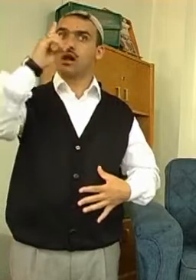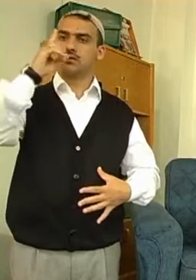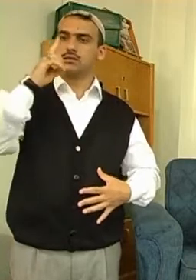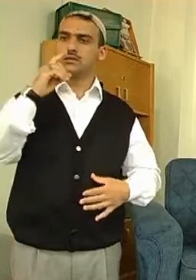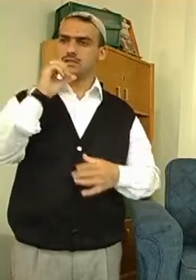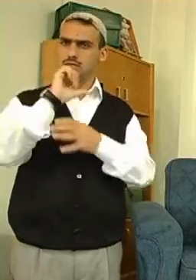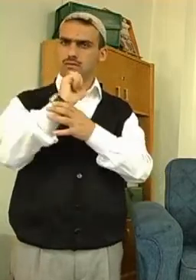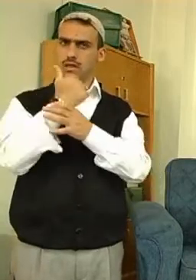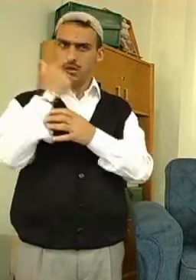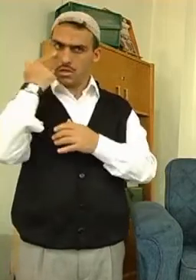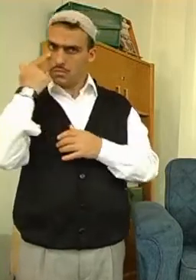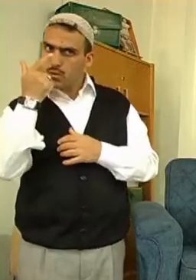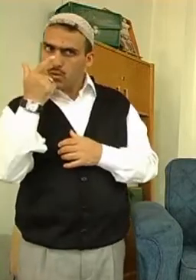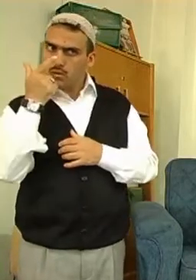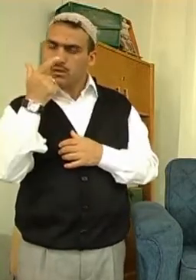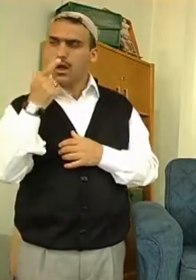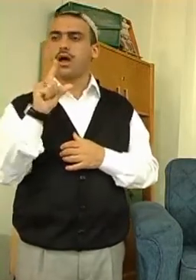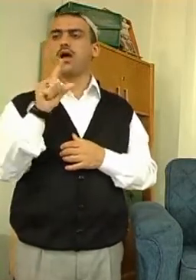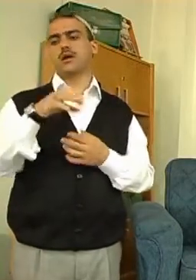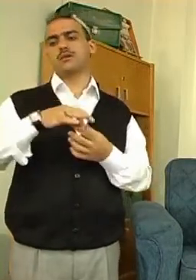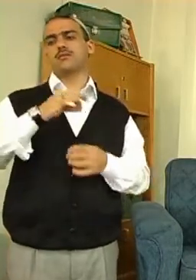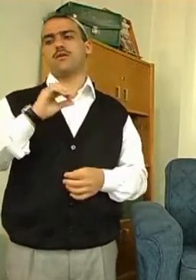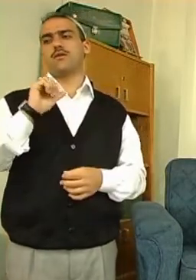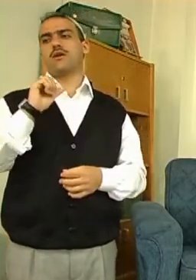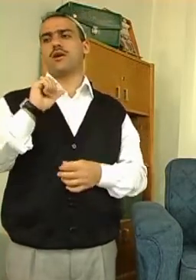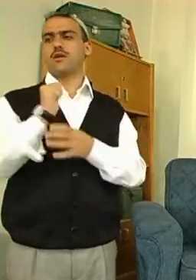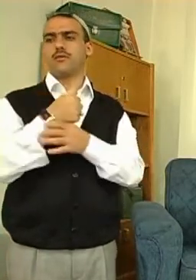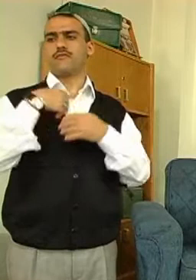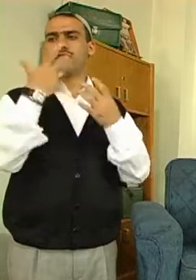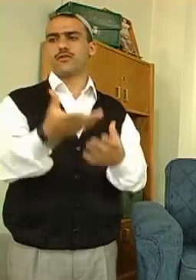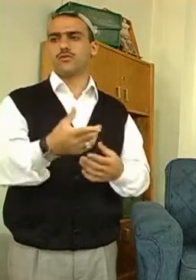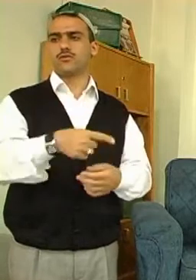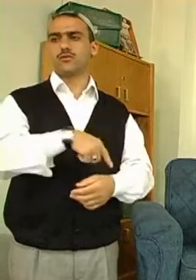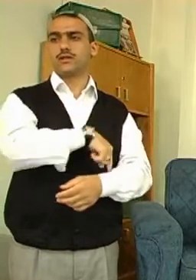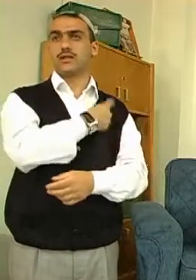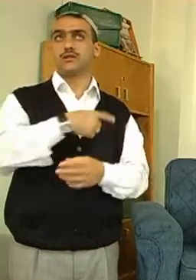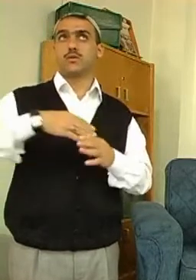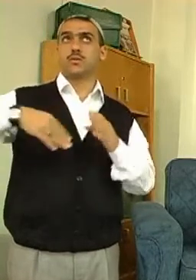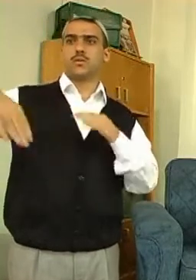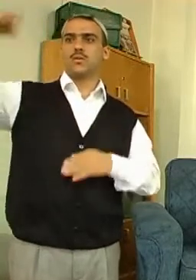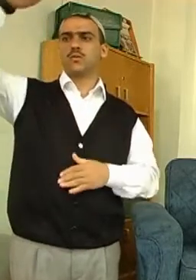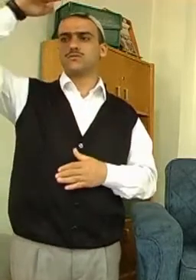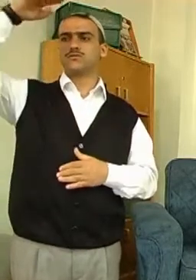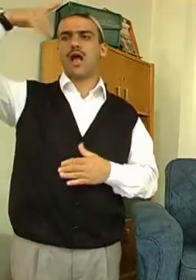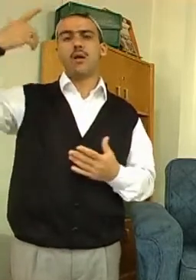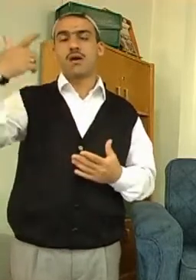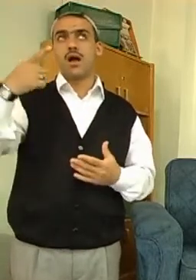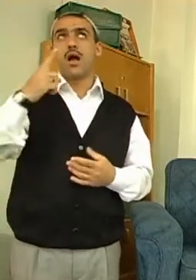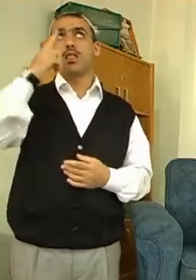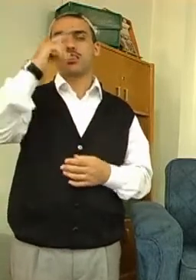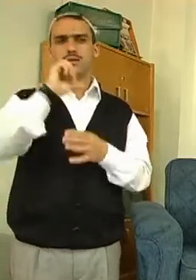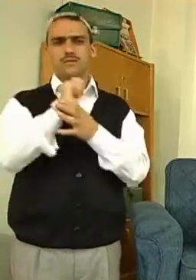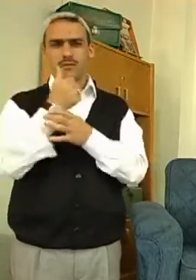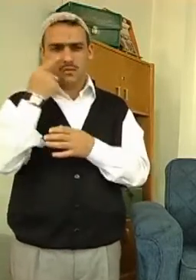arasında bu kadar büyük dereceler var. Beden arasında bu kadar fazla derece yok. İşte zerreden şemse kadar dereceler ruhlarda